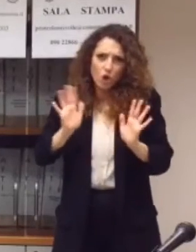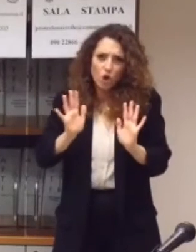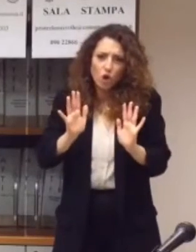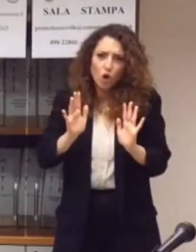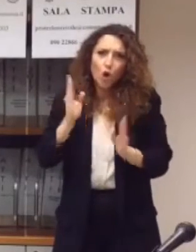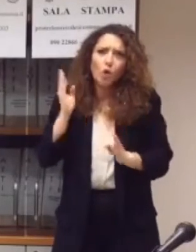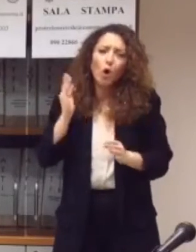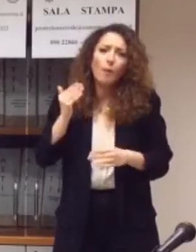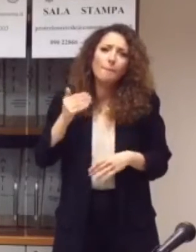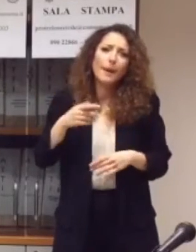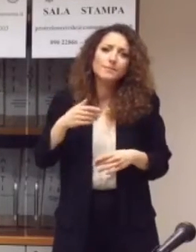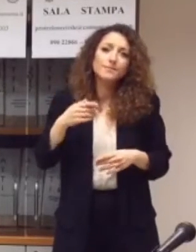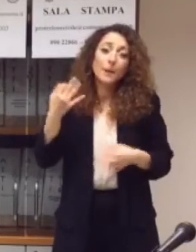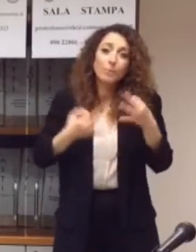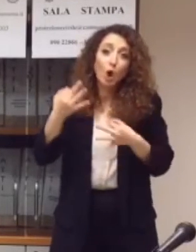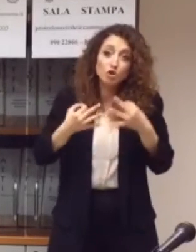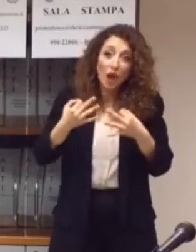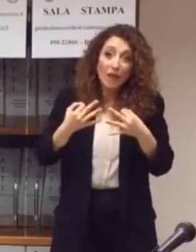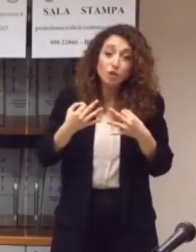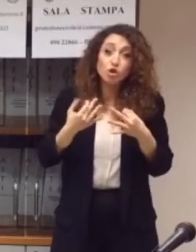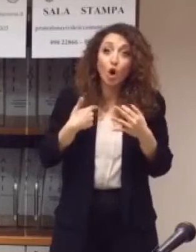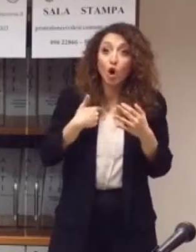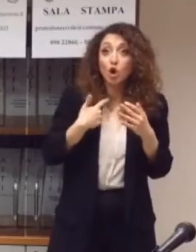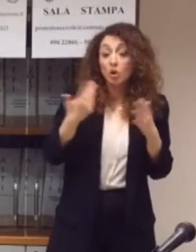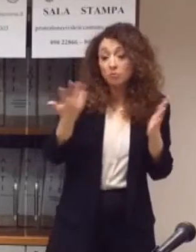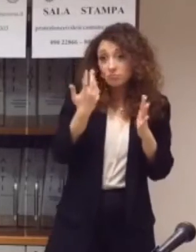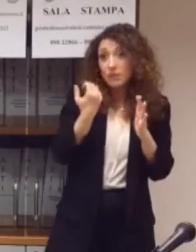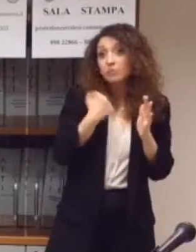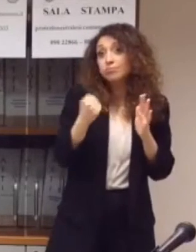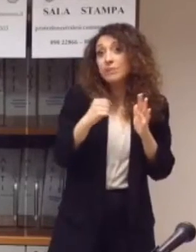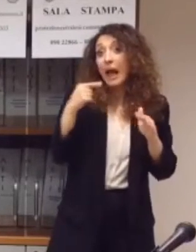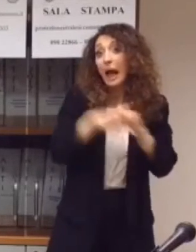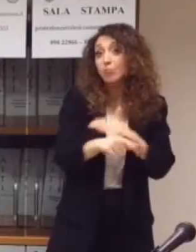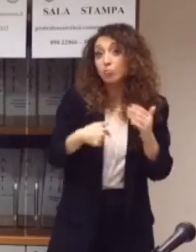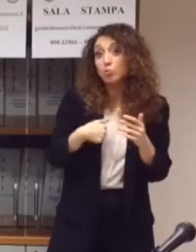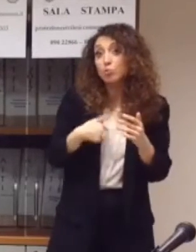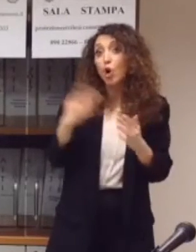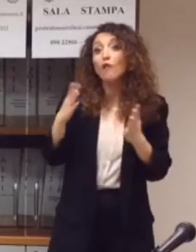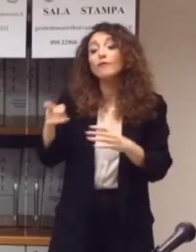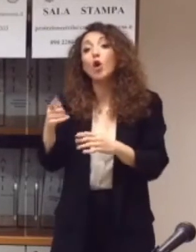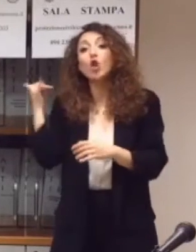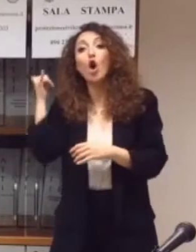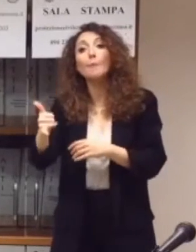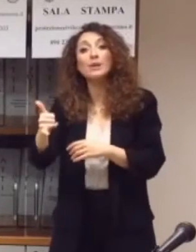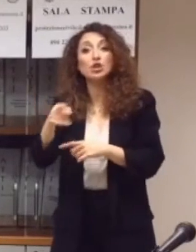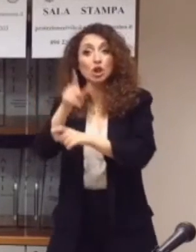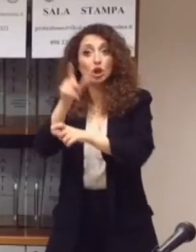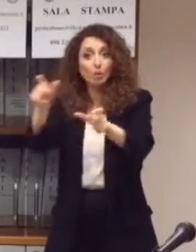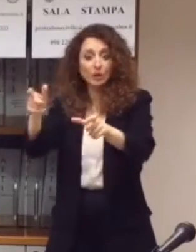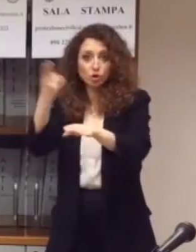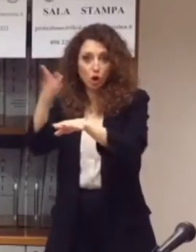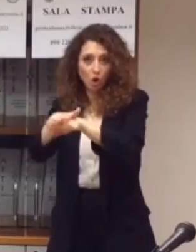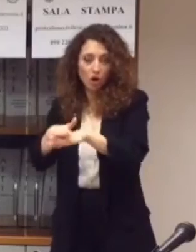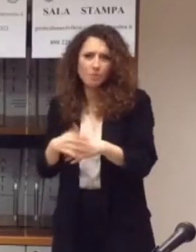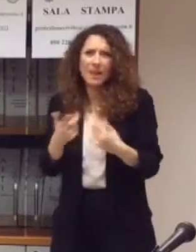un processo per abuso che non un processo per omicidio colposo, perché poi il sindaco è sempre la massima autorità